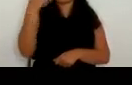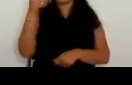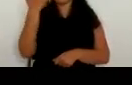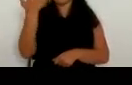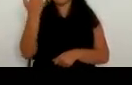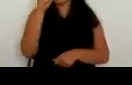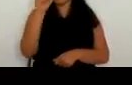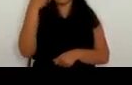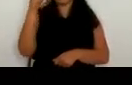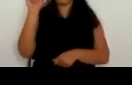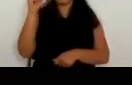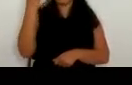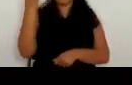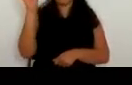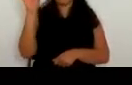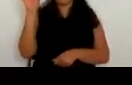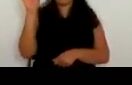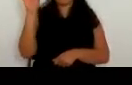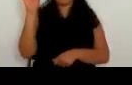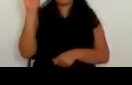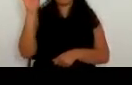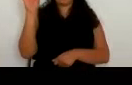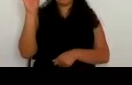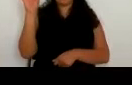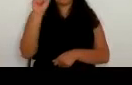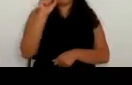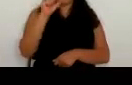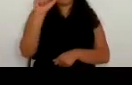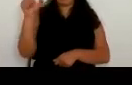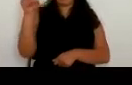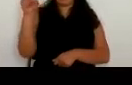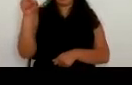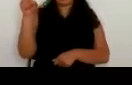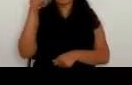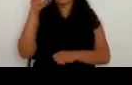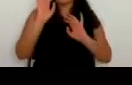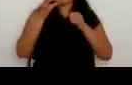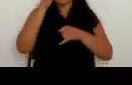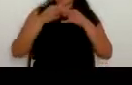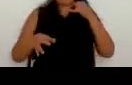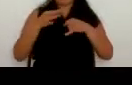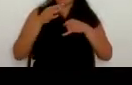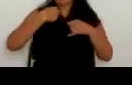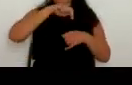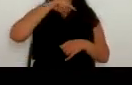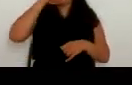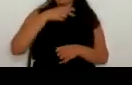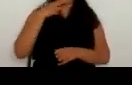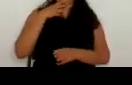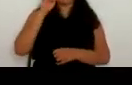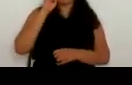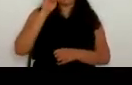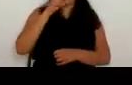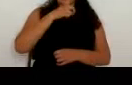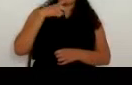40 y del 21 a 30 que es el último rango que utilizamos como ven siempre los rangos tienen que